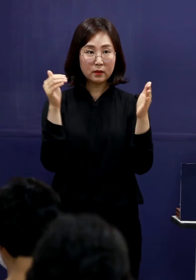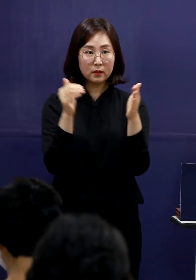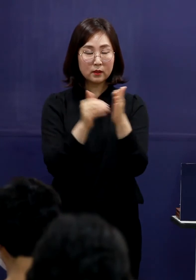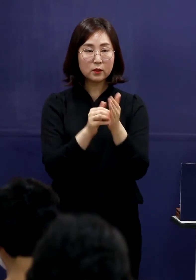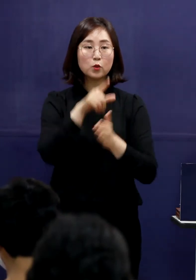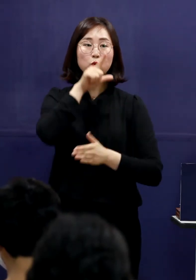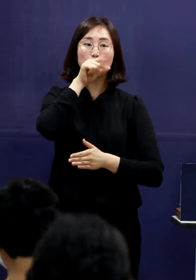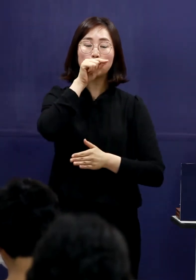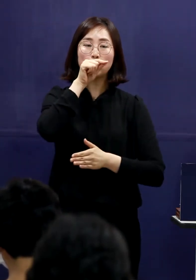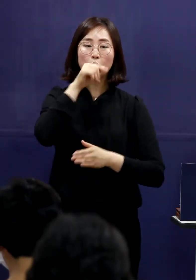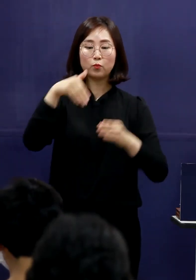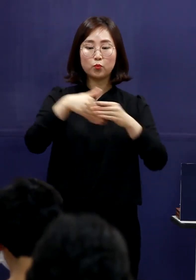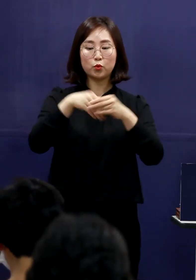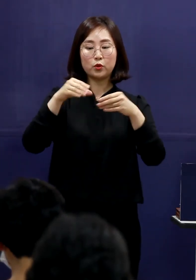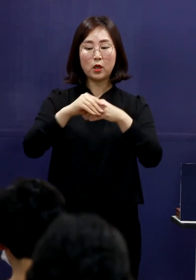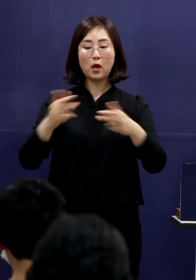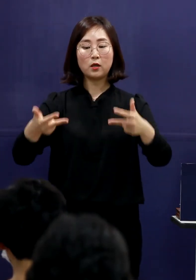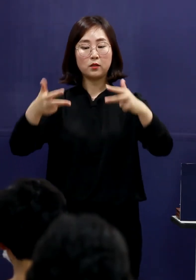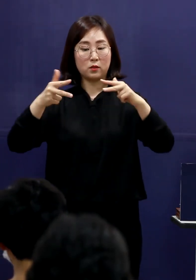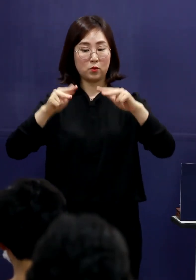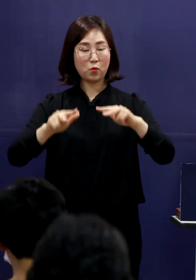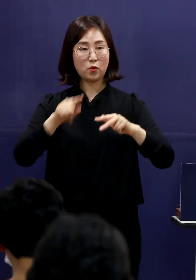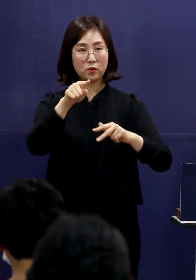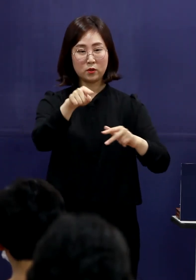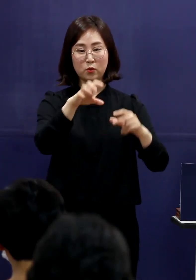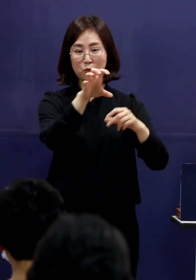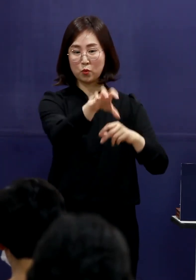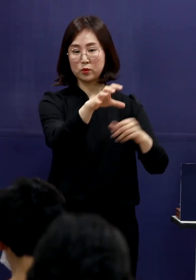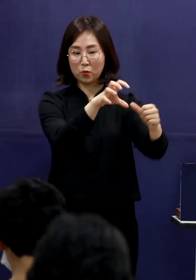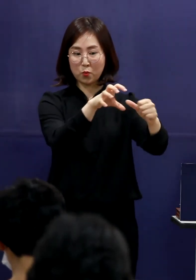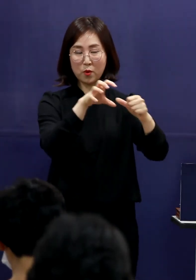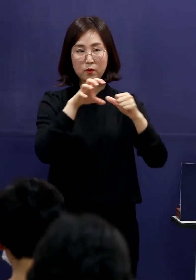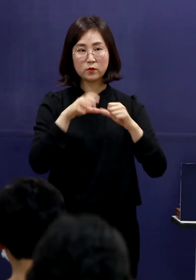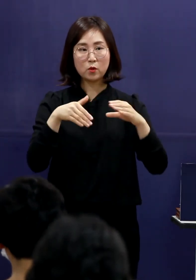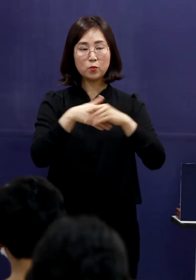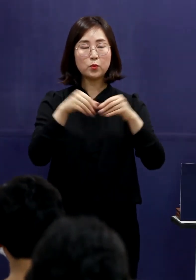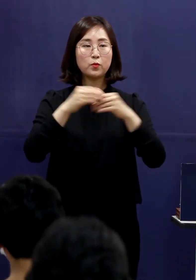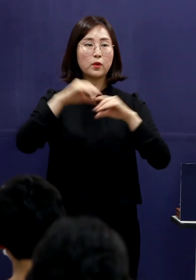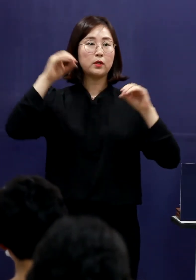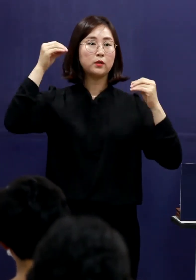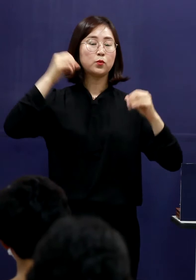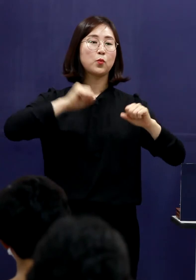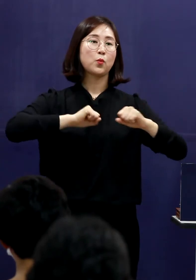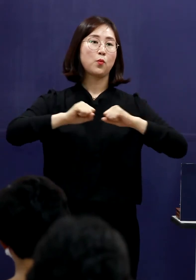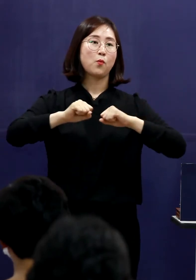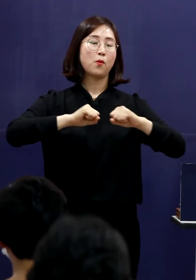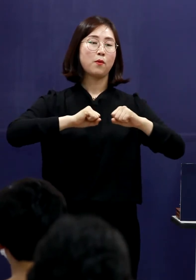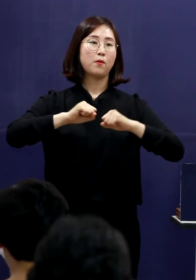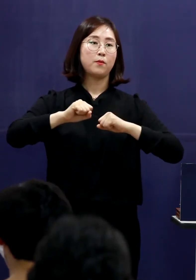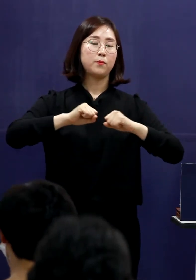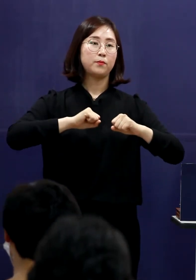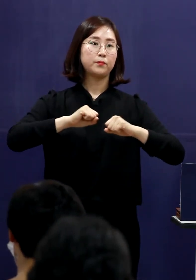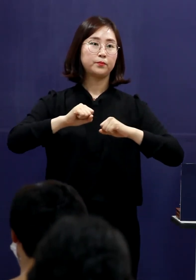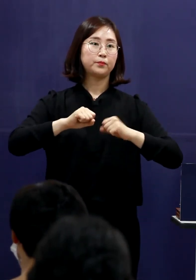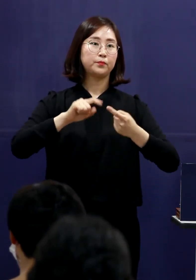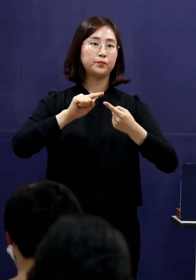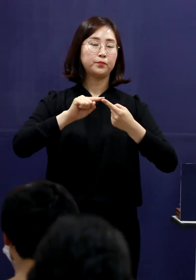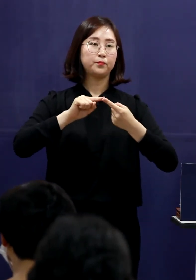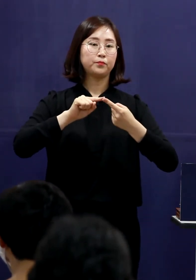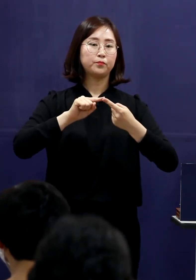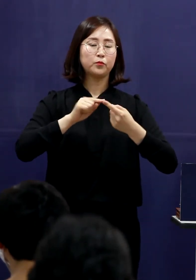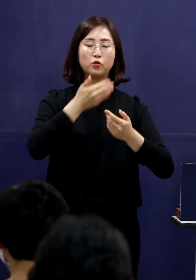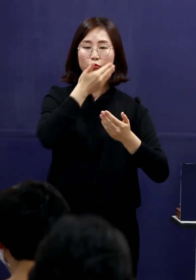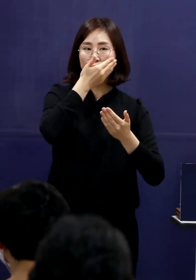문화정원 이런 공간들을 활용해서 문화예술을 활동을 하는 데 있어서